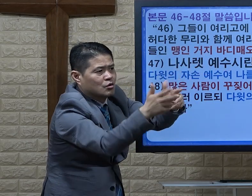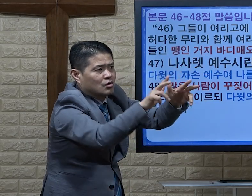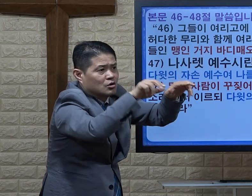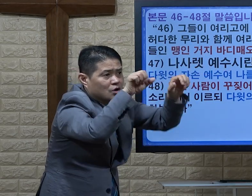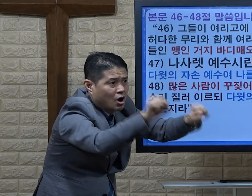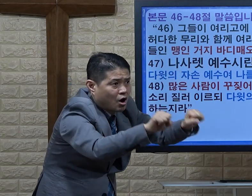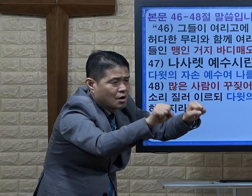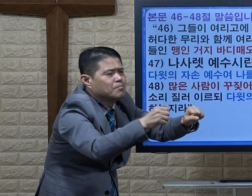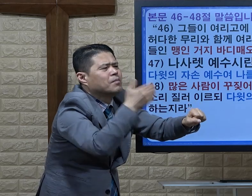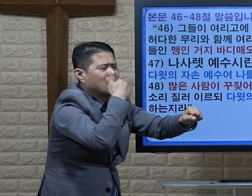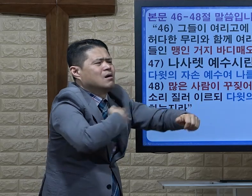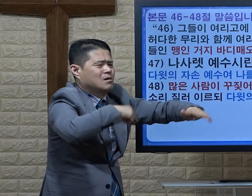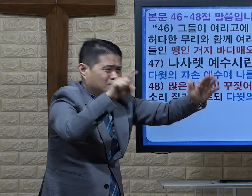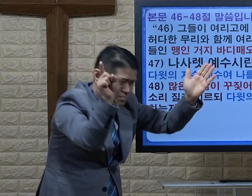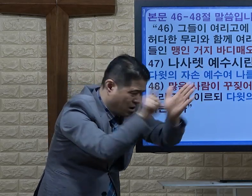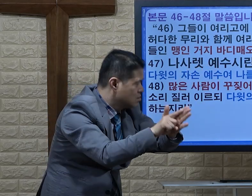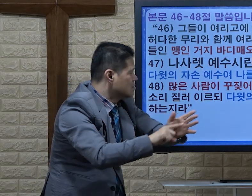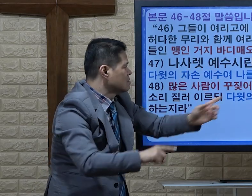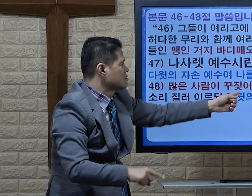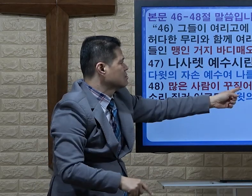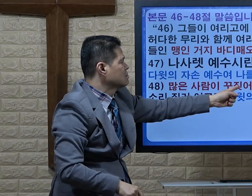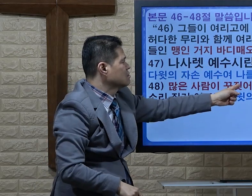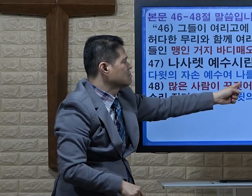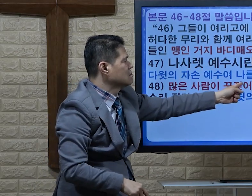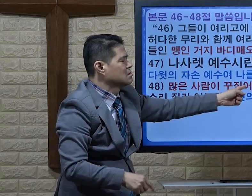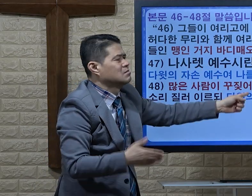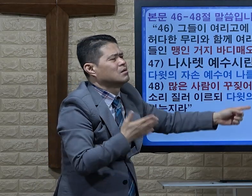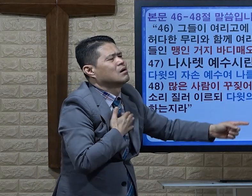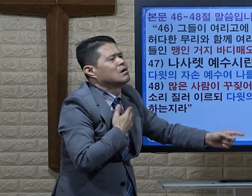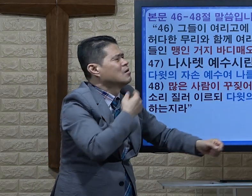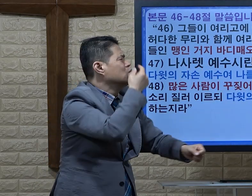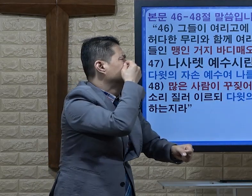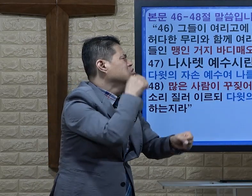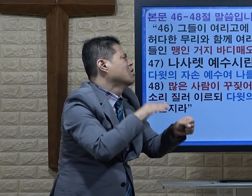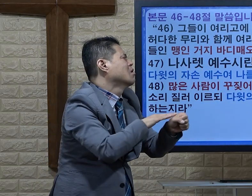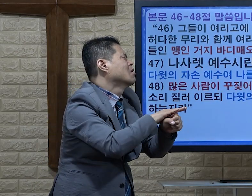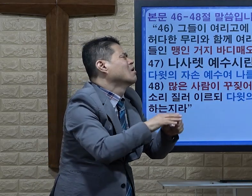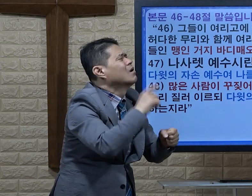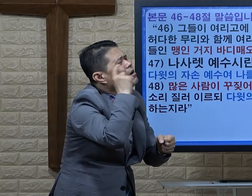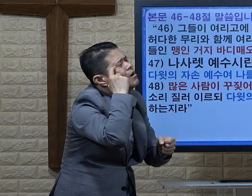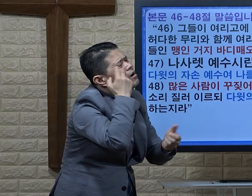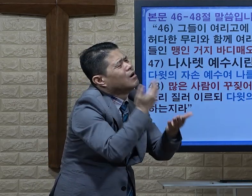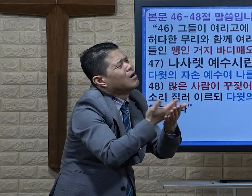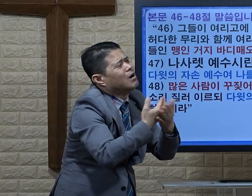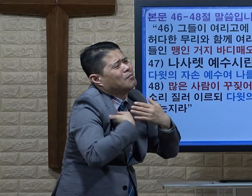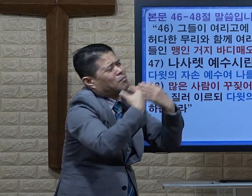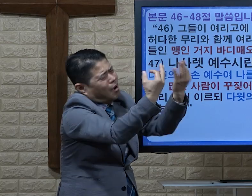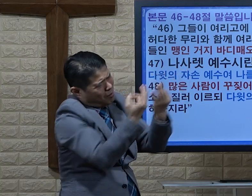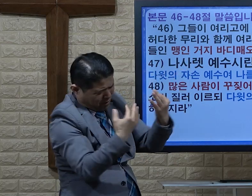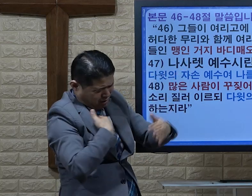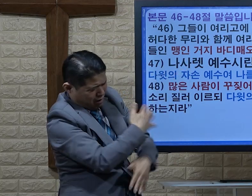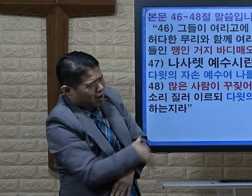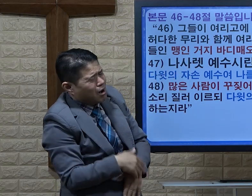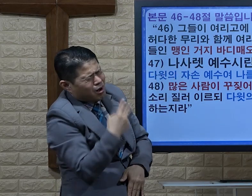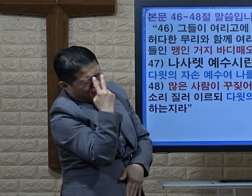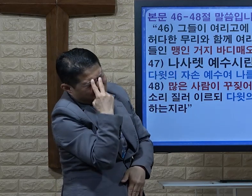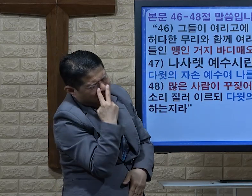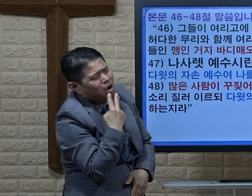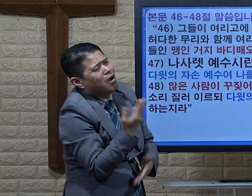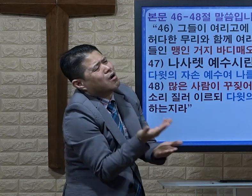지금 살아 계시는 걸 내가 믿는다. 그러니 나를 감히 불쌍히 여겨달라. 나는 정말